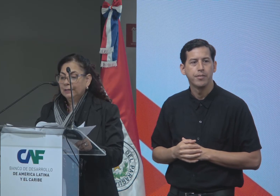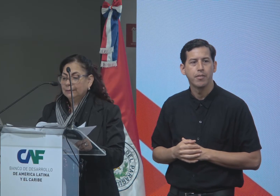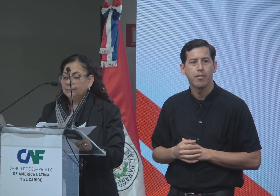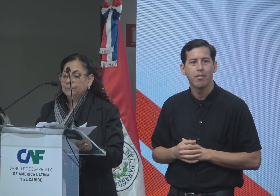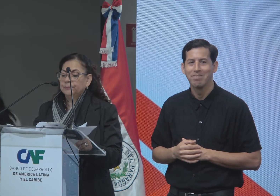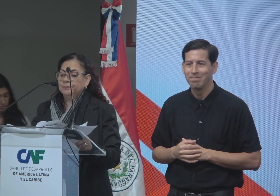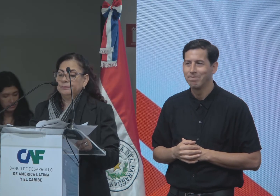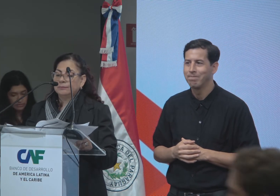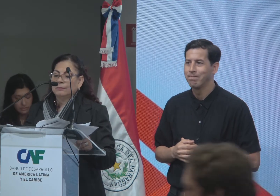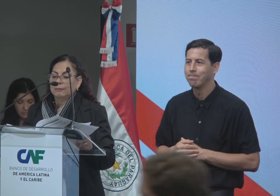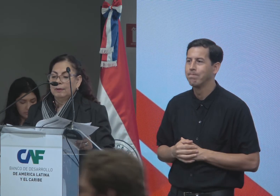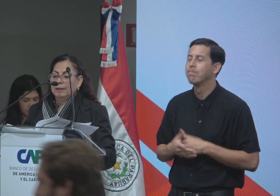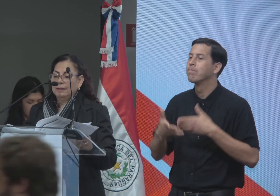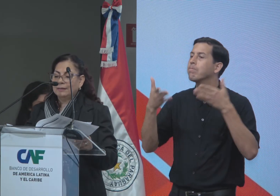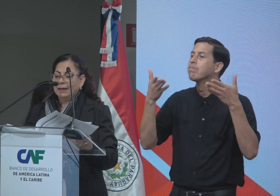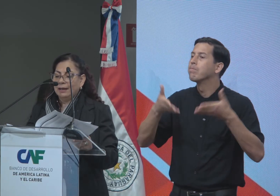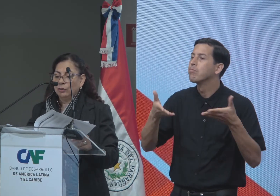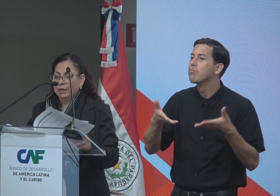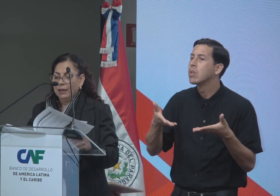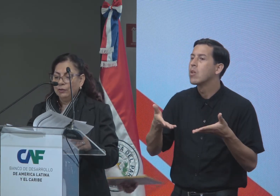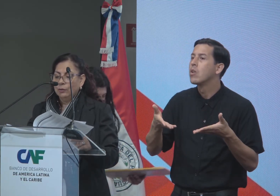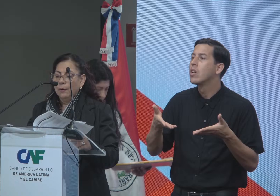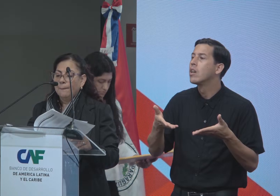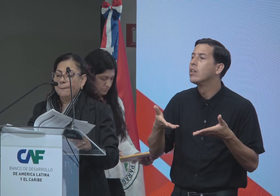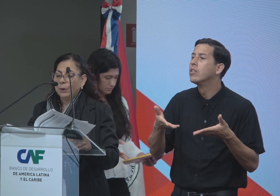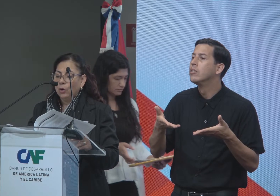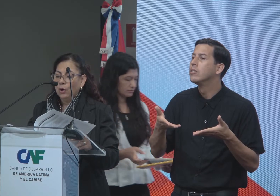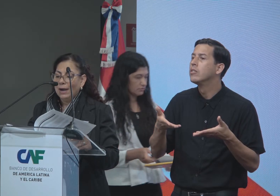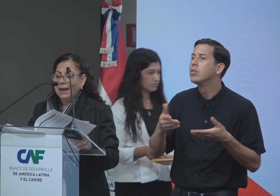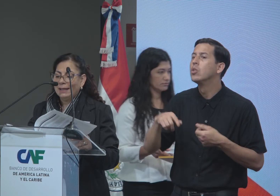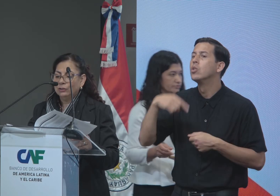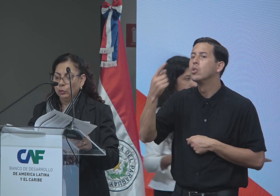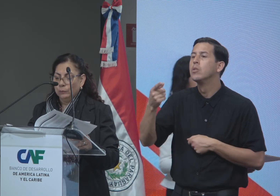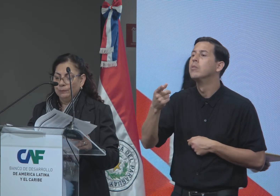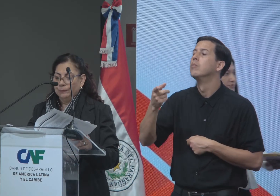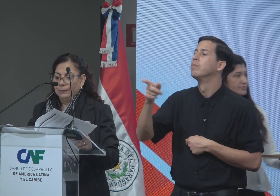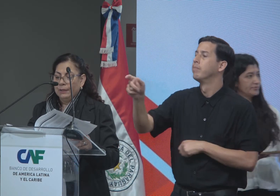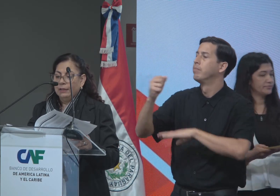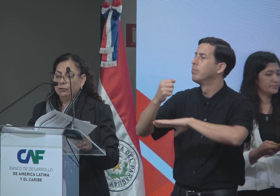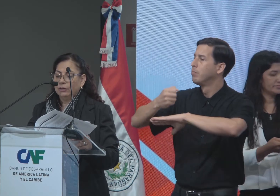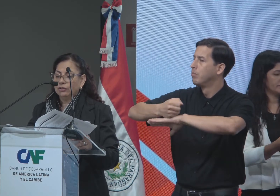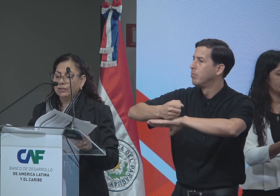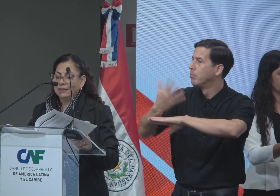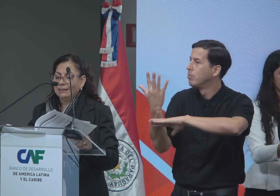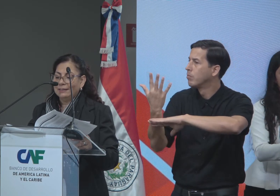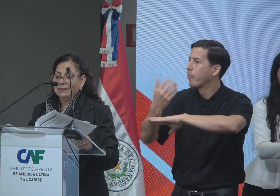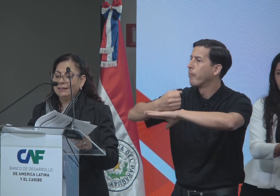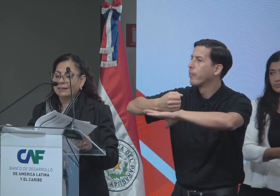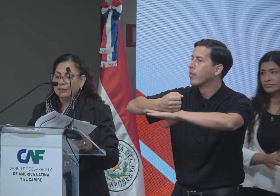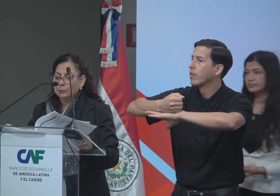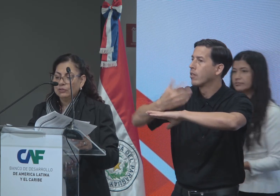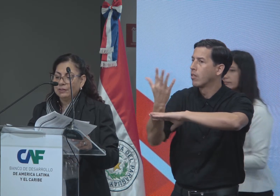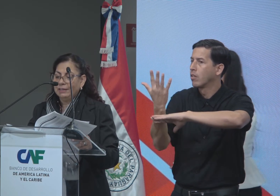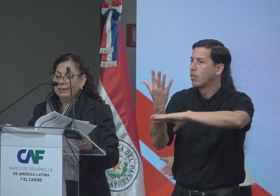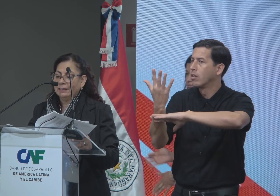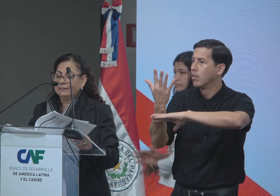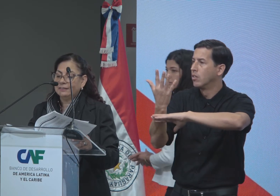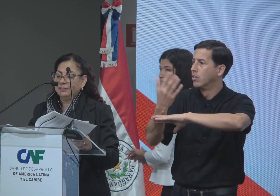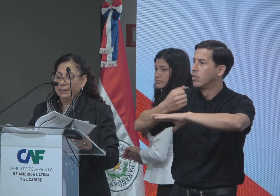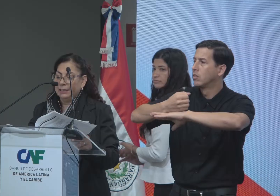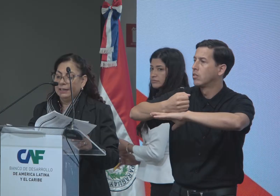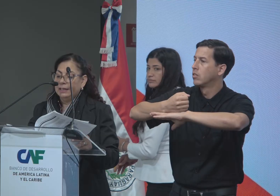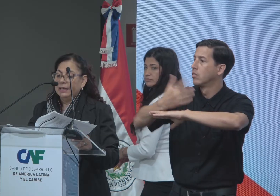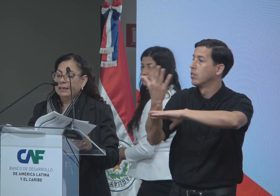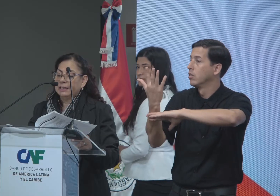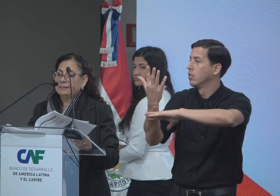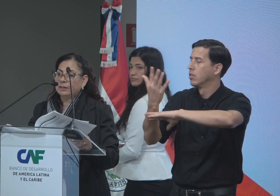Seguidamente es galardonado Po Arandú. Es una sociedad de responsabilidad